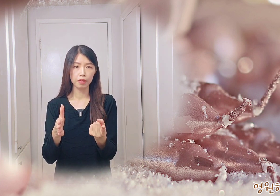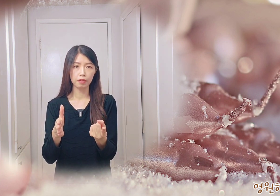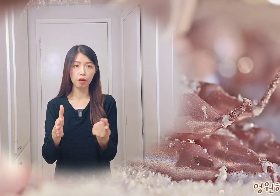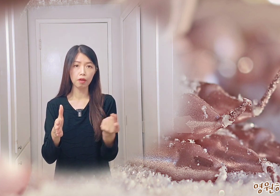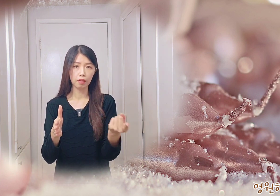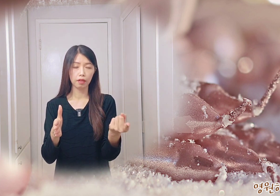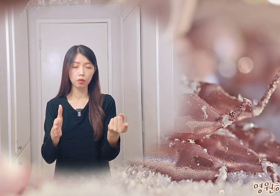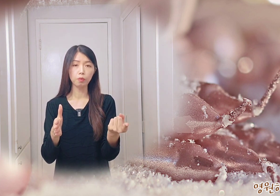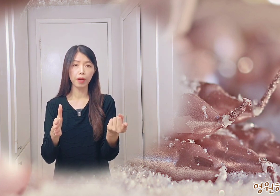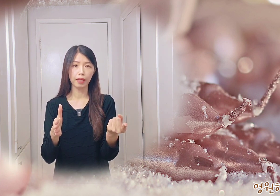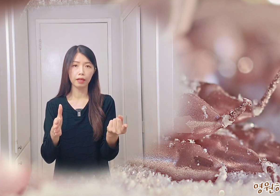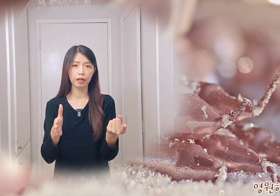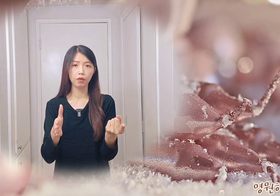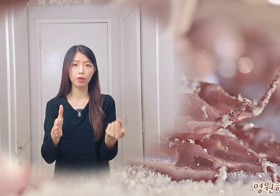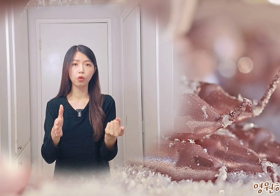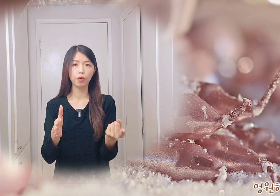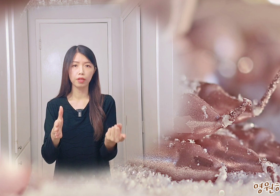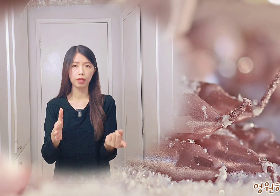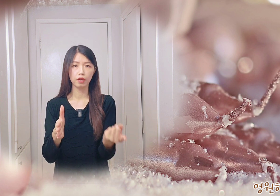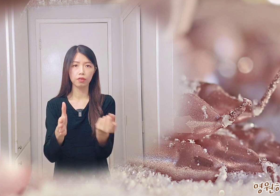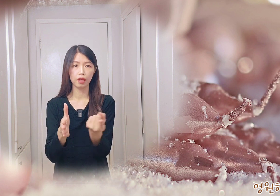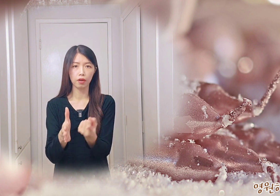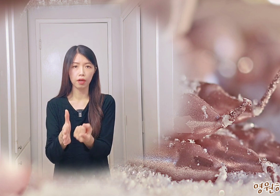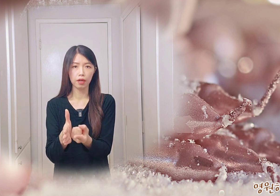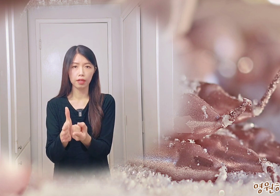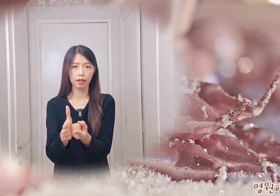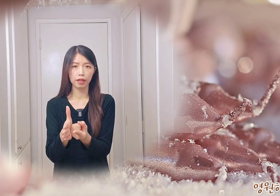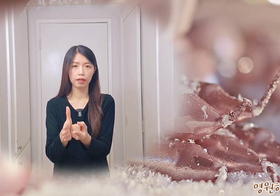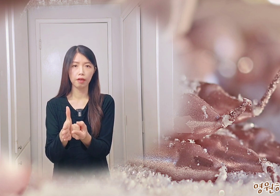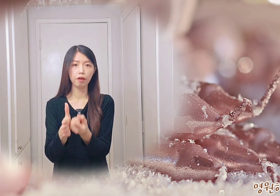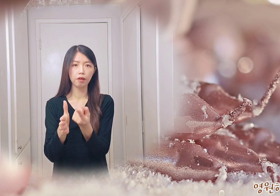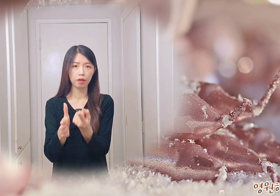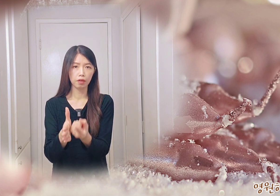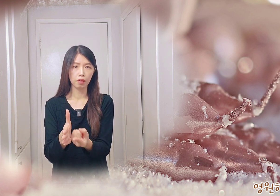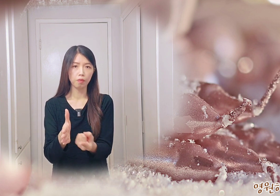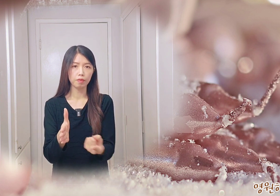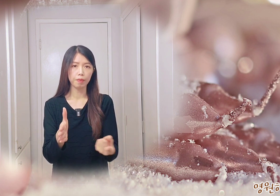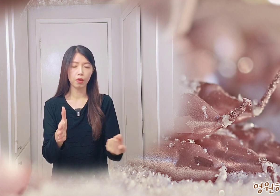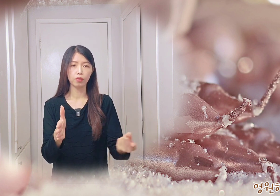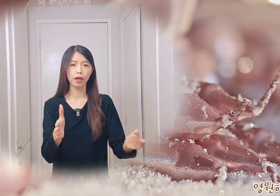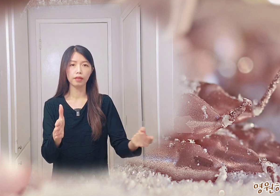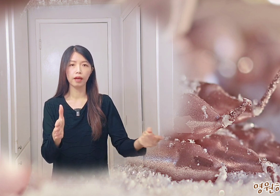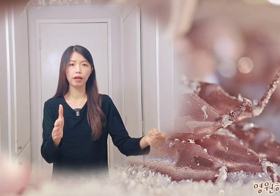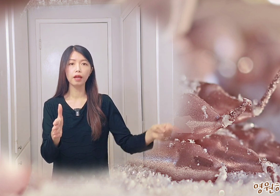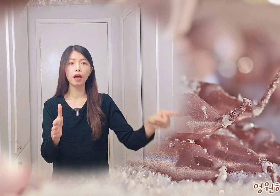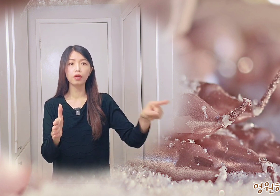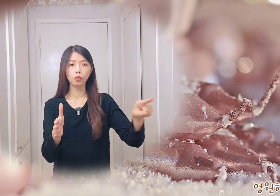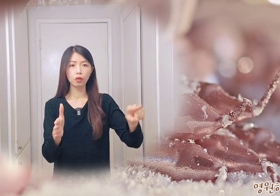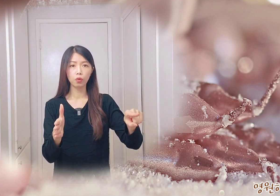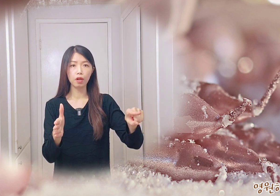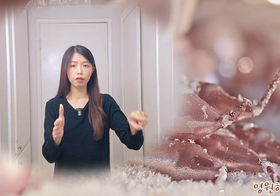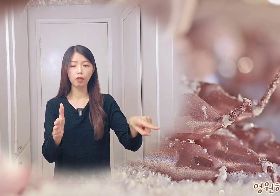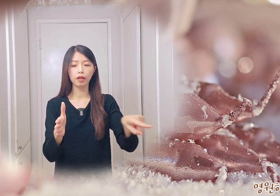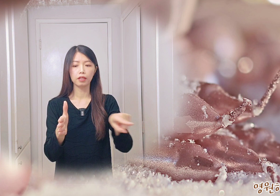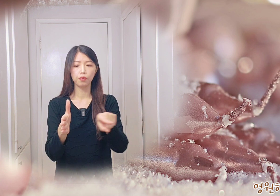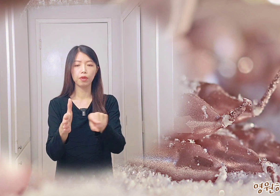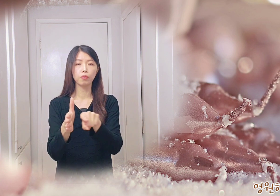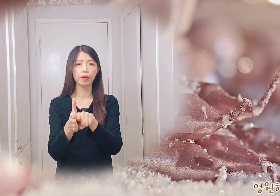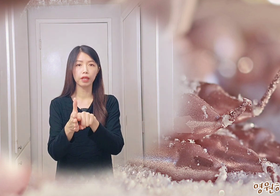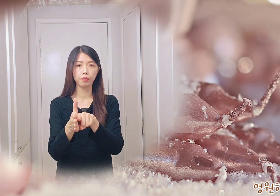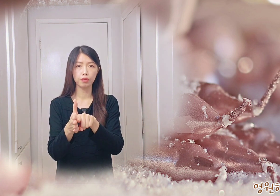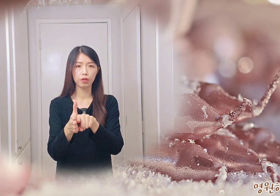검지만 빗어서 이때 손바닥이 위로 보이게 착해주세요. 이 상태에서요. 검지만 밖으로 나갔다가 손을 돌려서